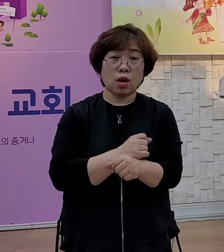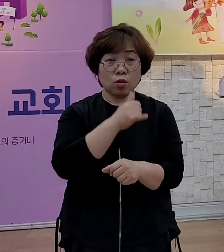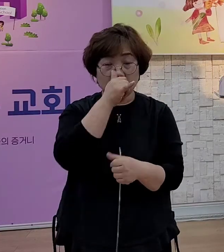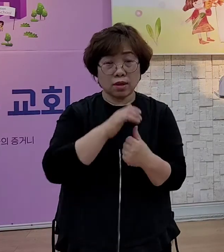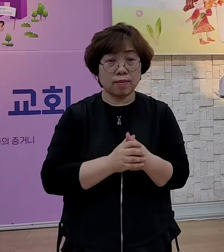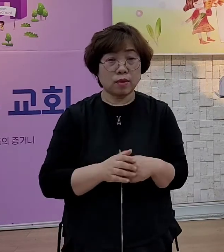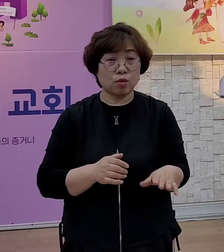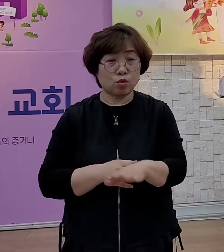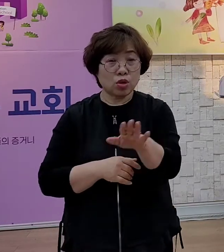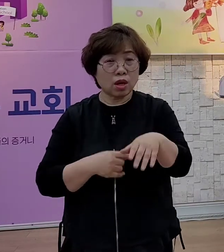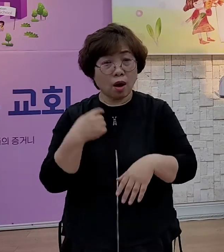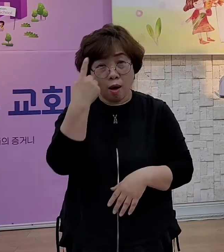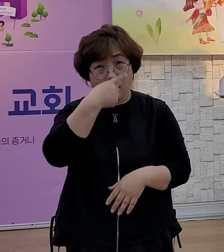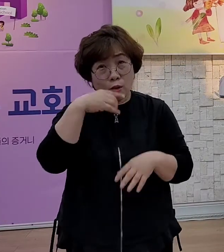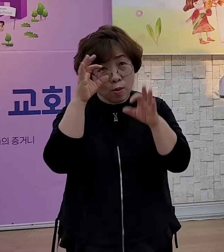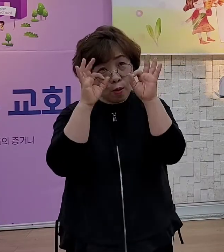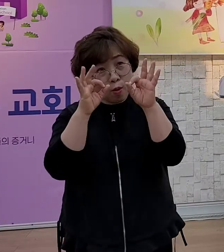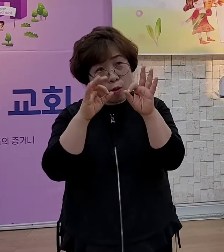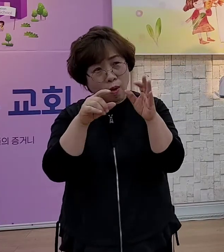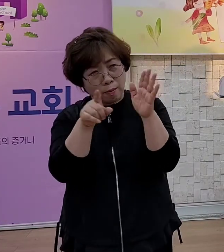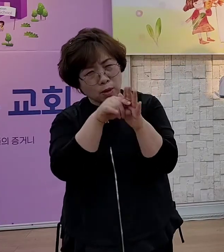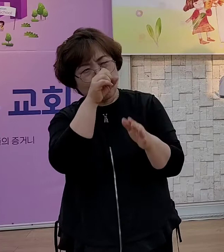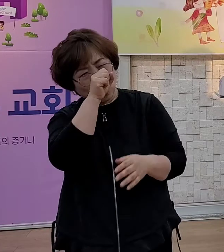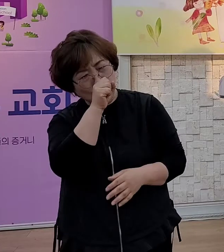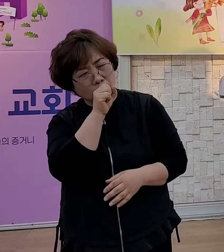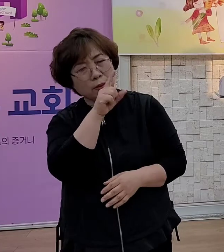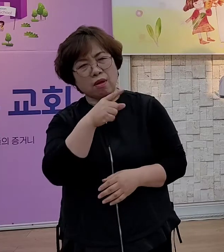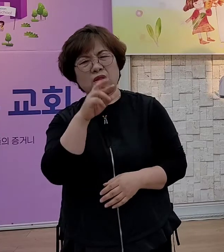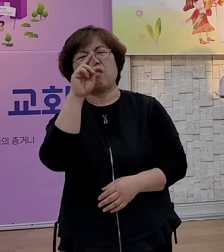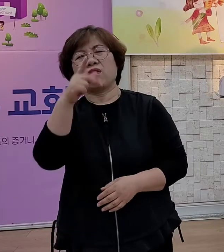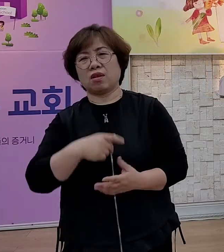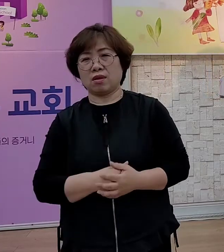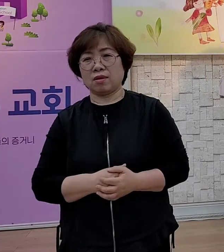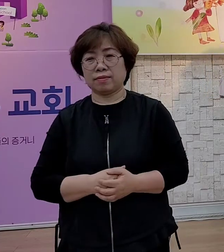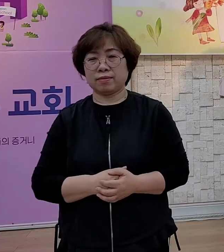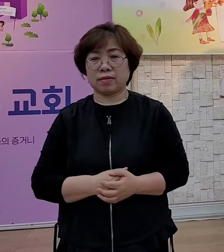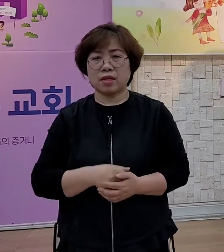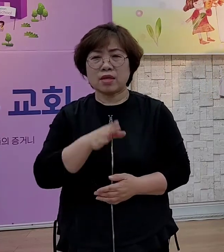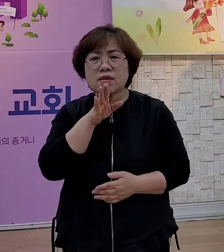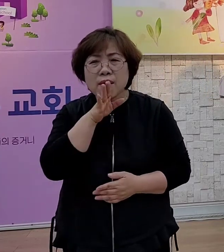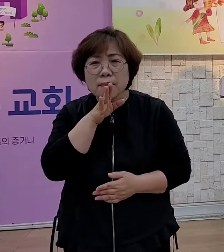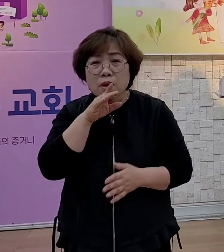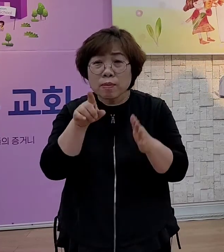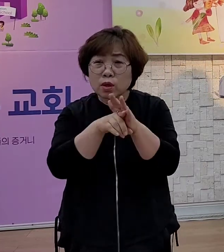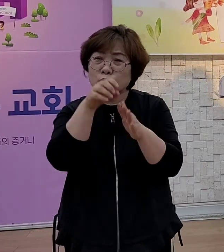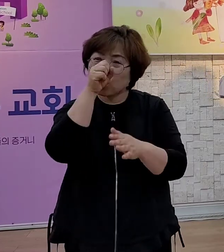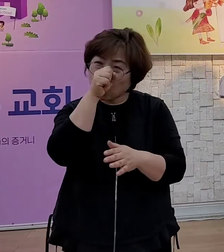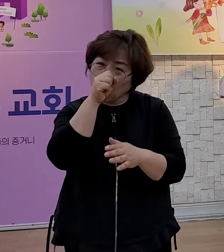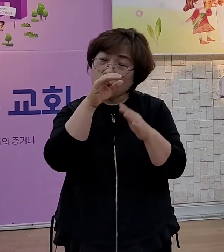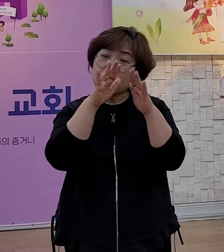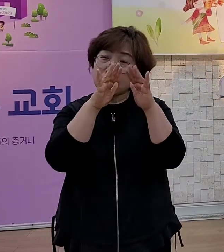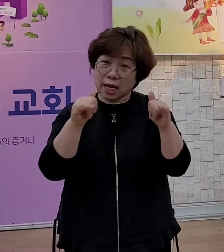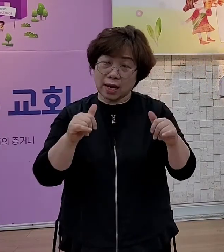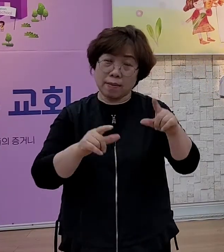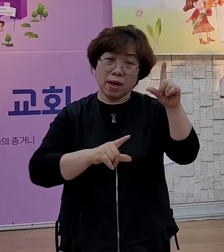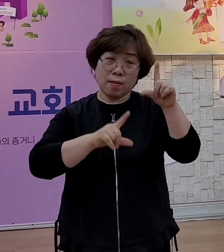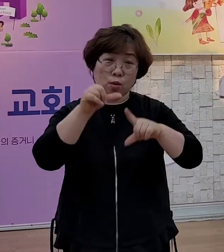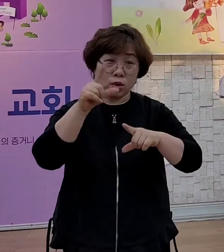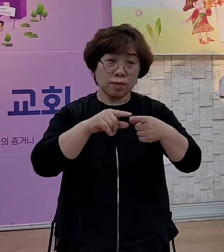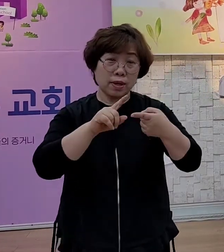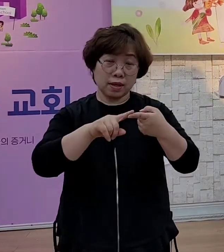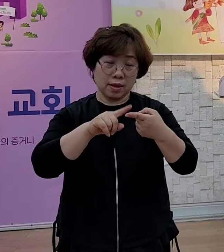그냥 얼굴 보고 그냥 믿음 좋다 그러는데 틀렸다는 거예요. 진짜 믿음 좋은 사람은 어떤 사람이냐? 이